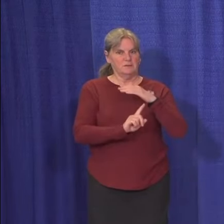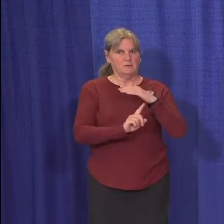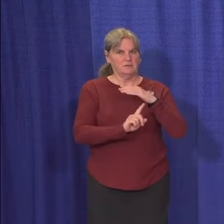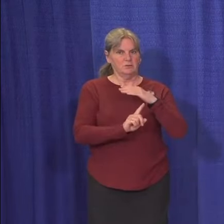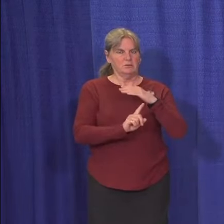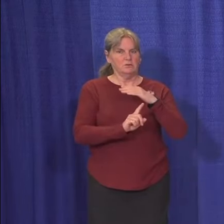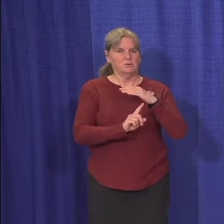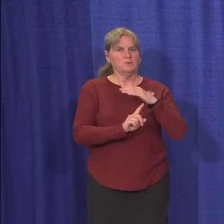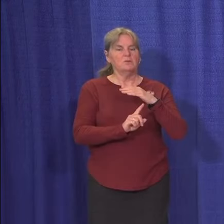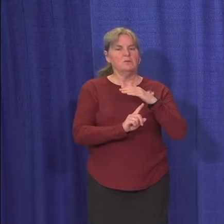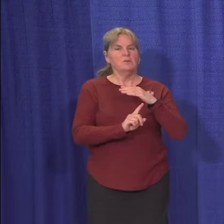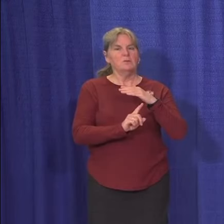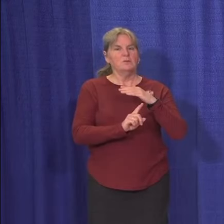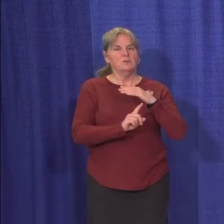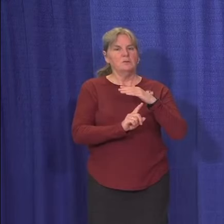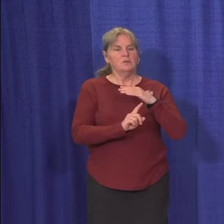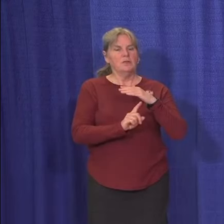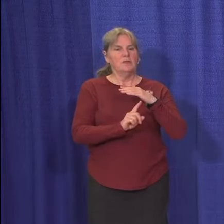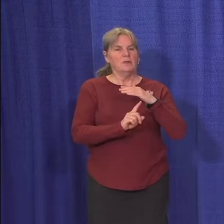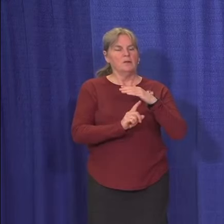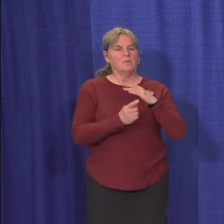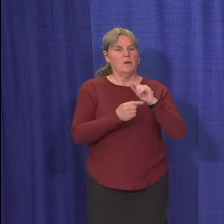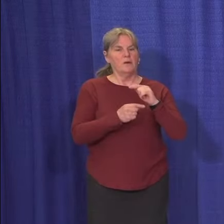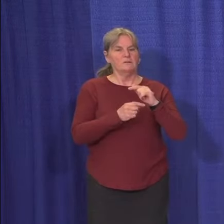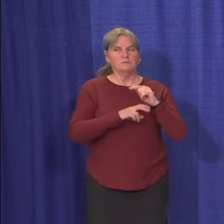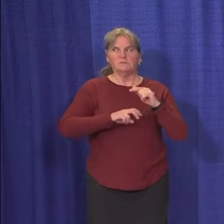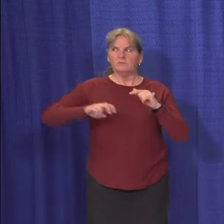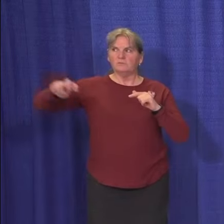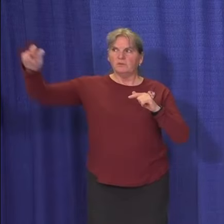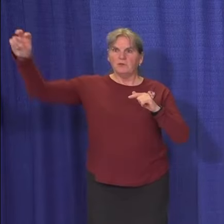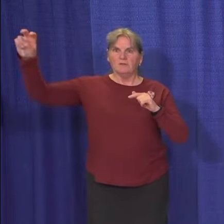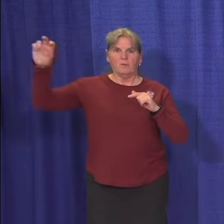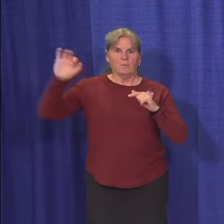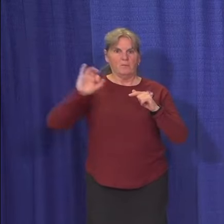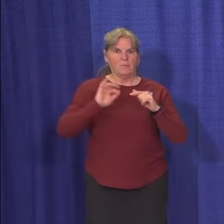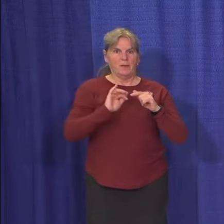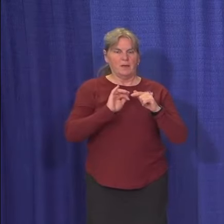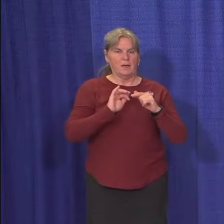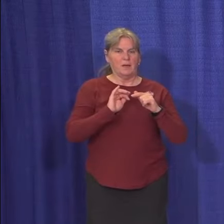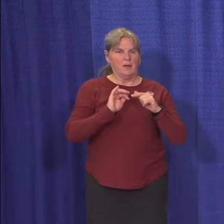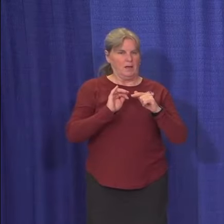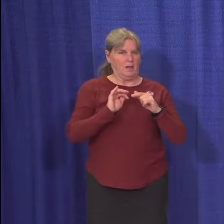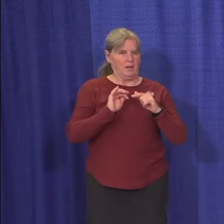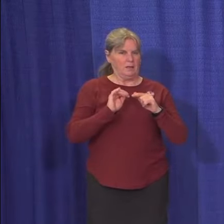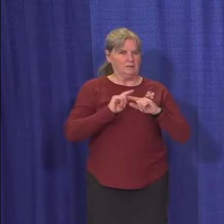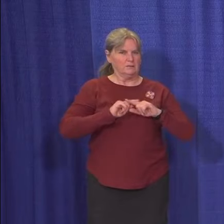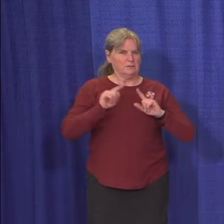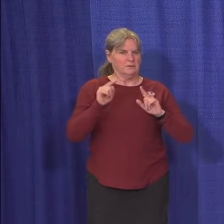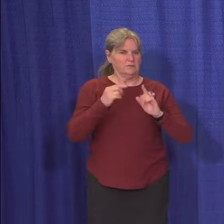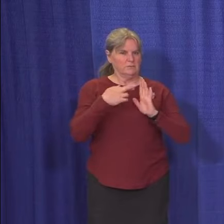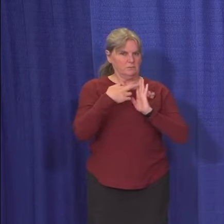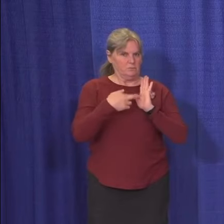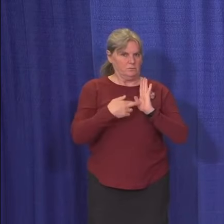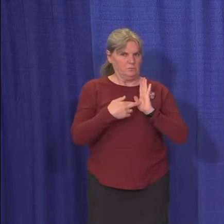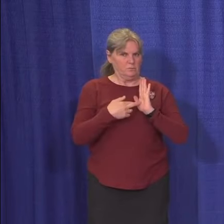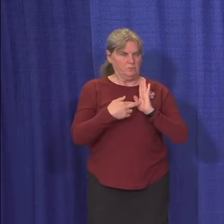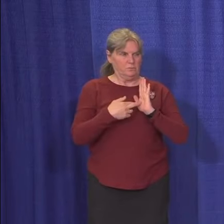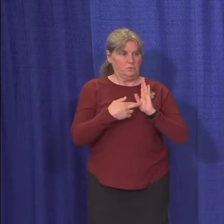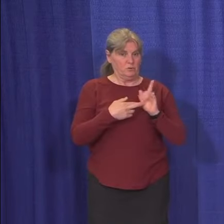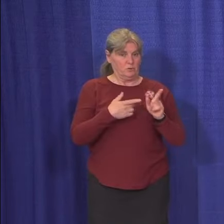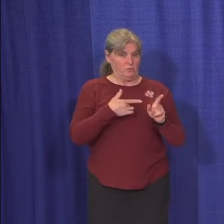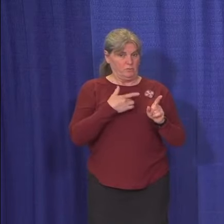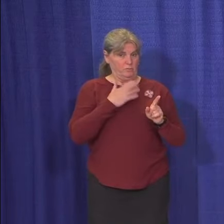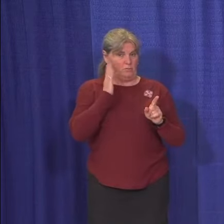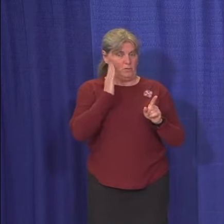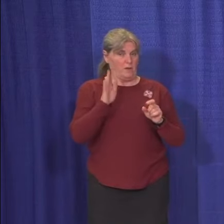territory. Do you have the impression that we will have a full tourism season